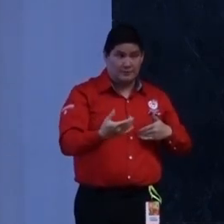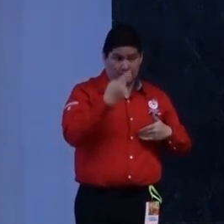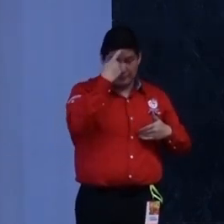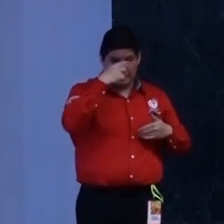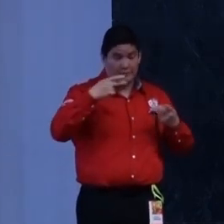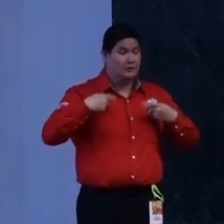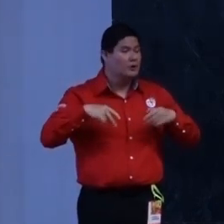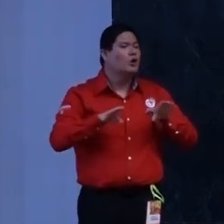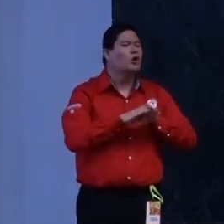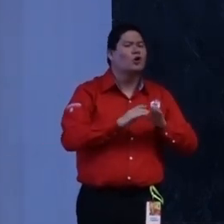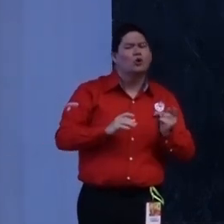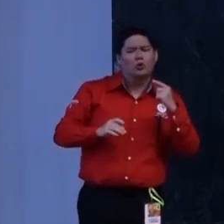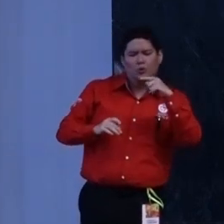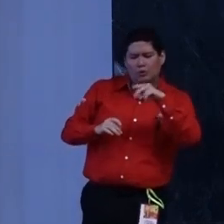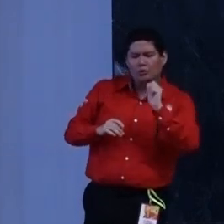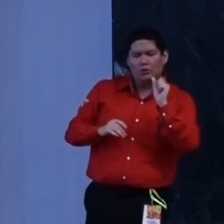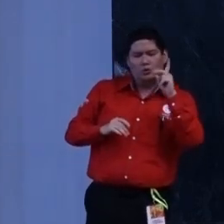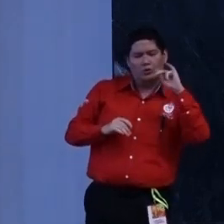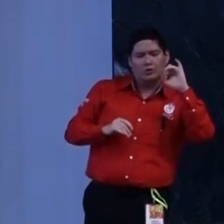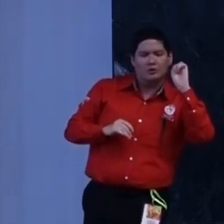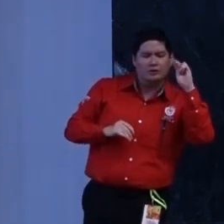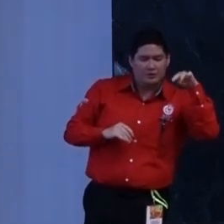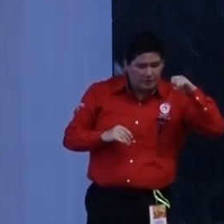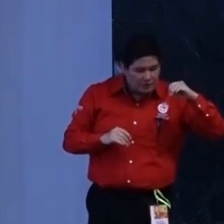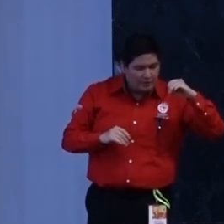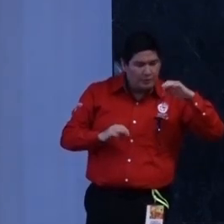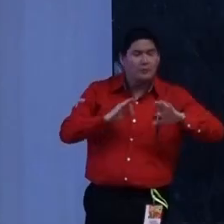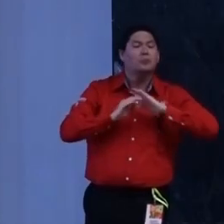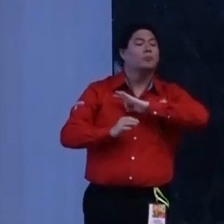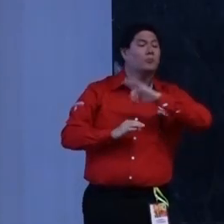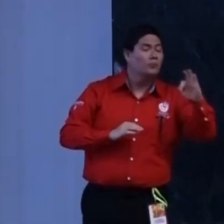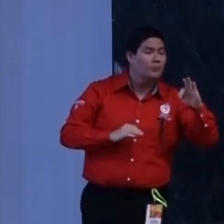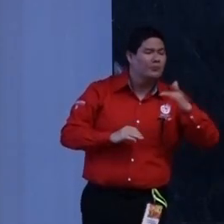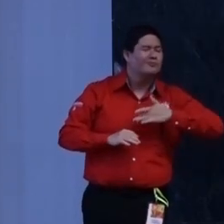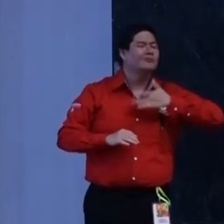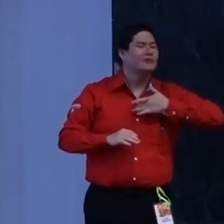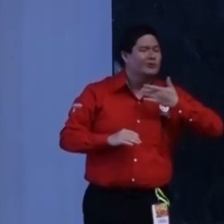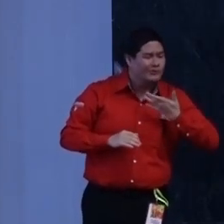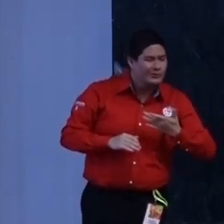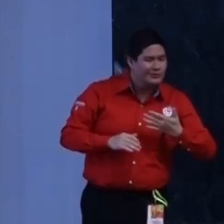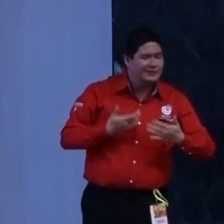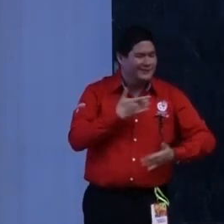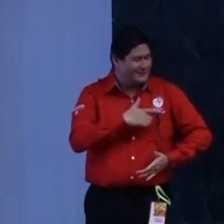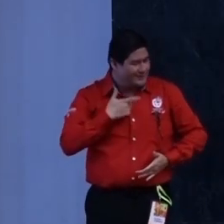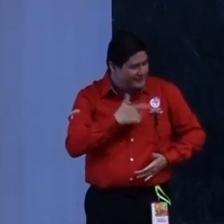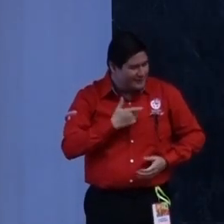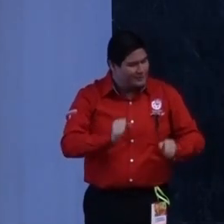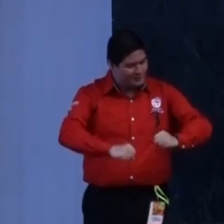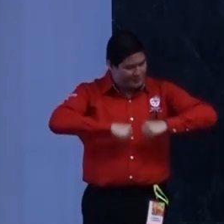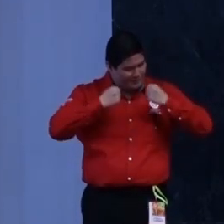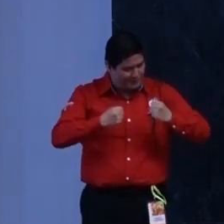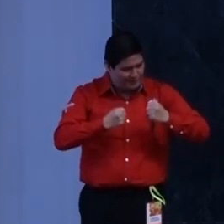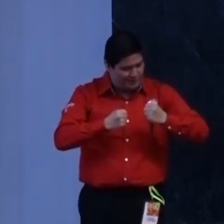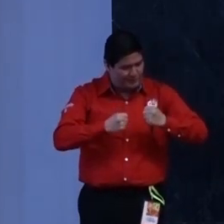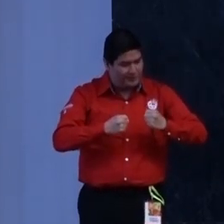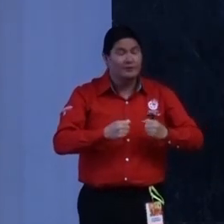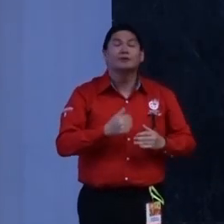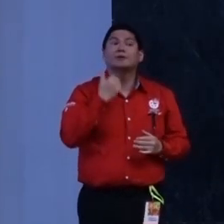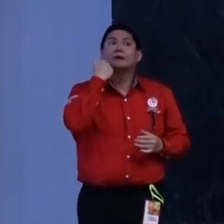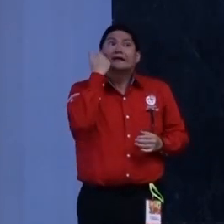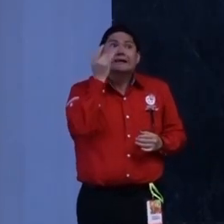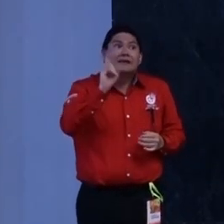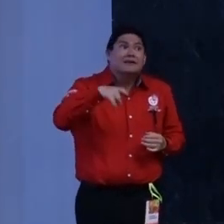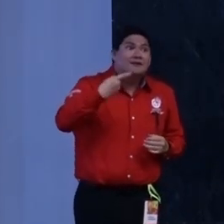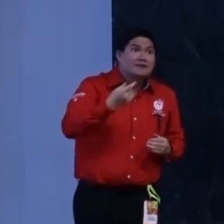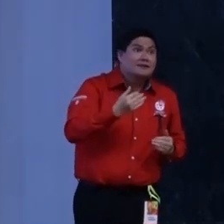como tú, Adriano, de verdad, pueda sentirse cómodo y seguro, tratando de ser lo que más quiere ser,